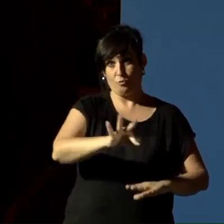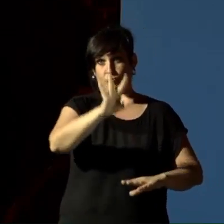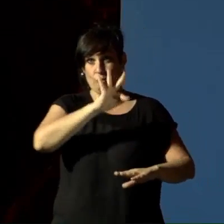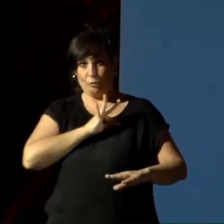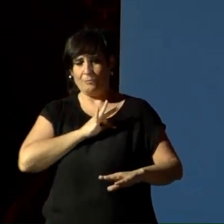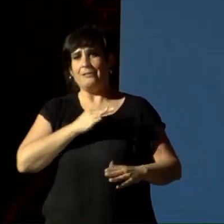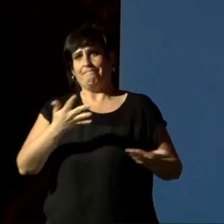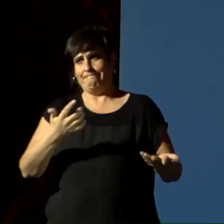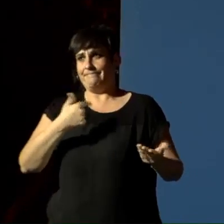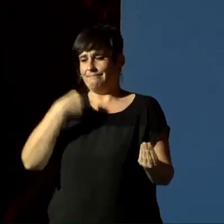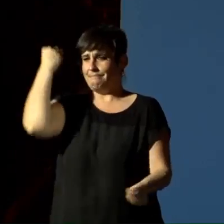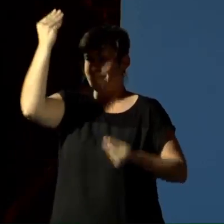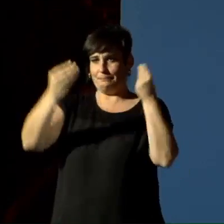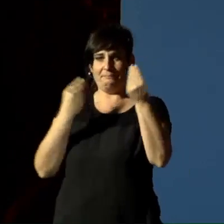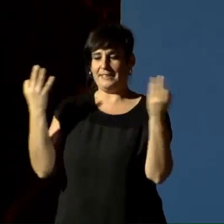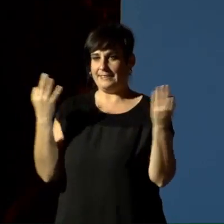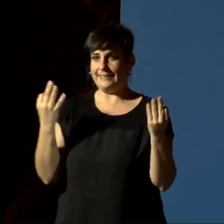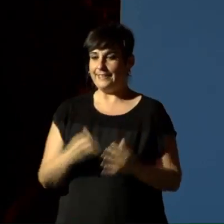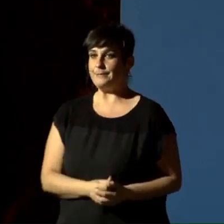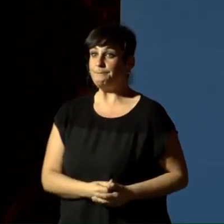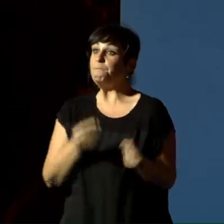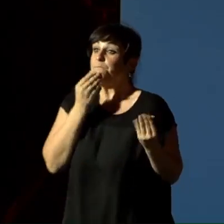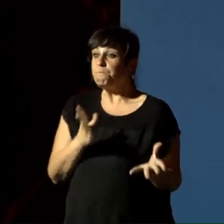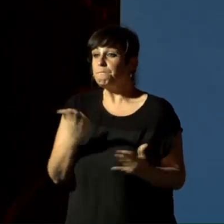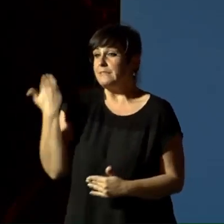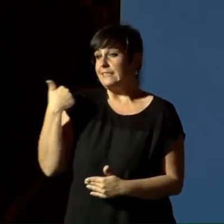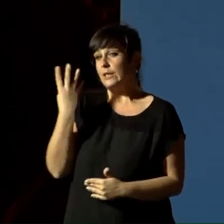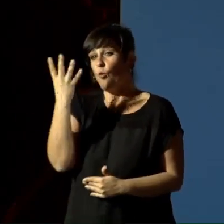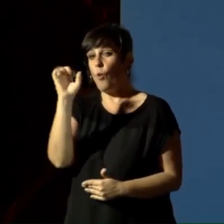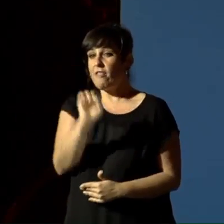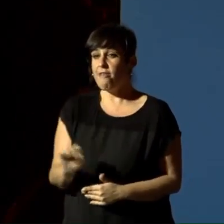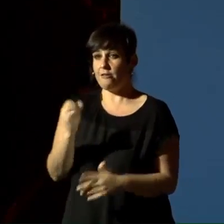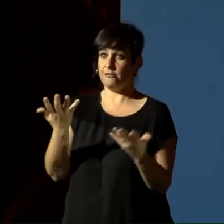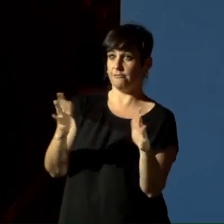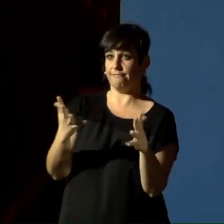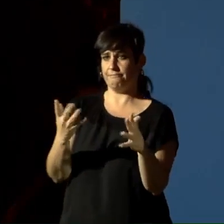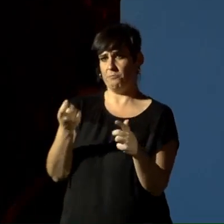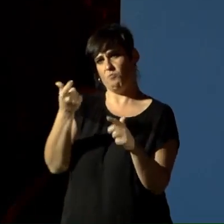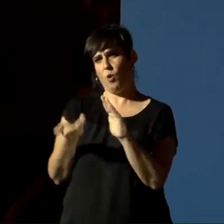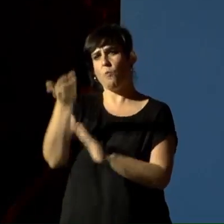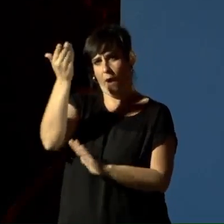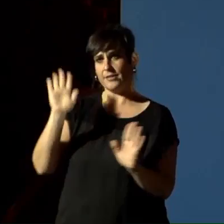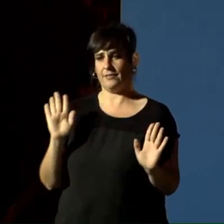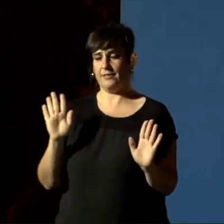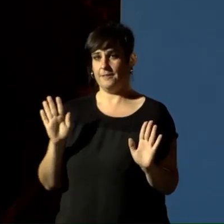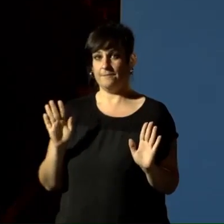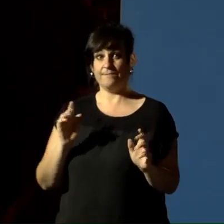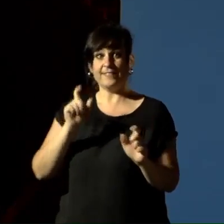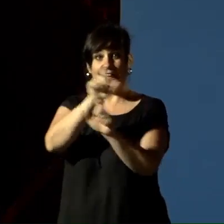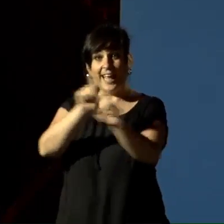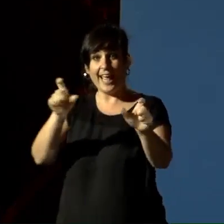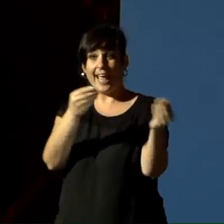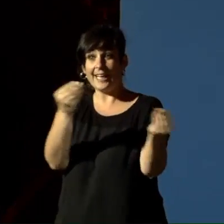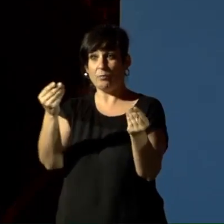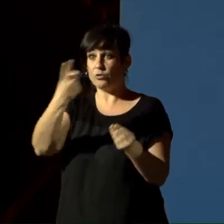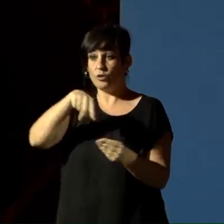e dixen, bueno, hai máis ou menos 40 anos, un pouquiño máis, moita da xente que está aquí na mesa estábamos